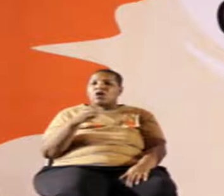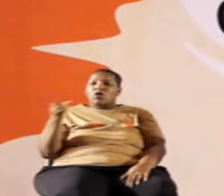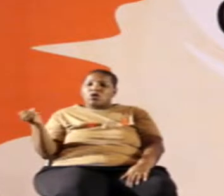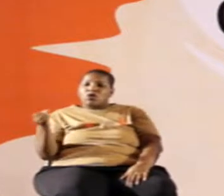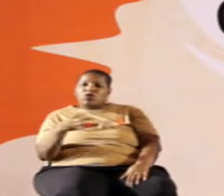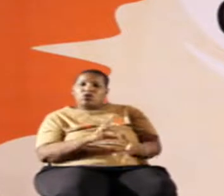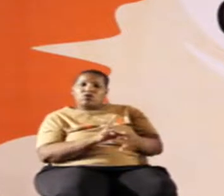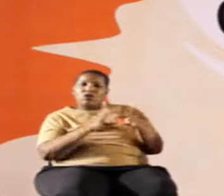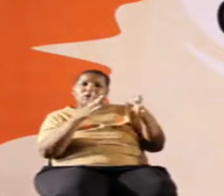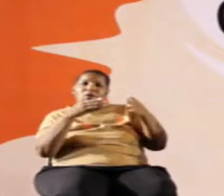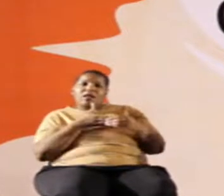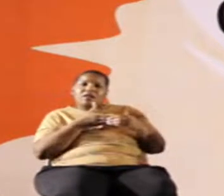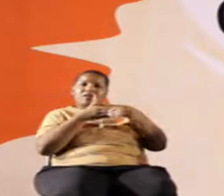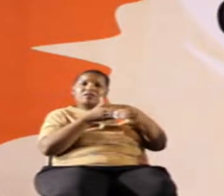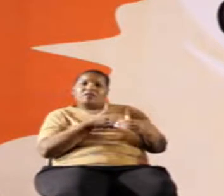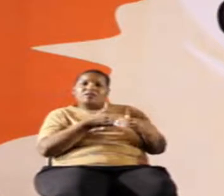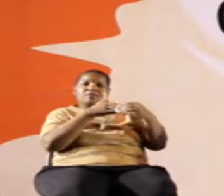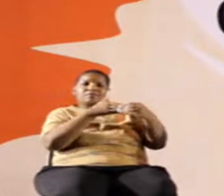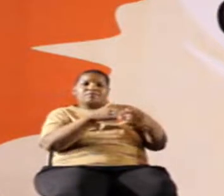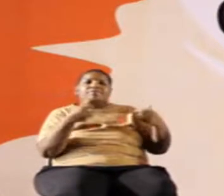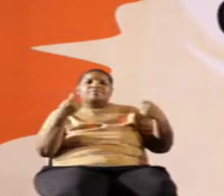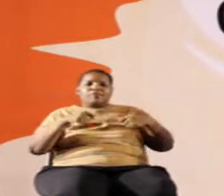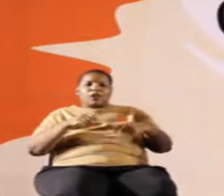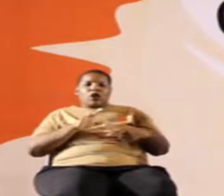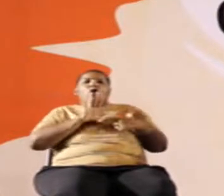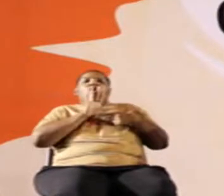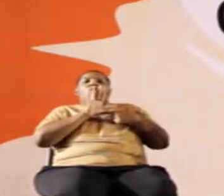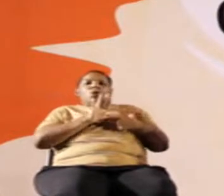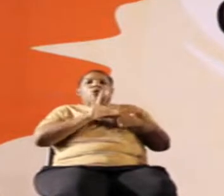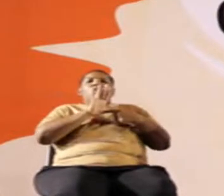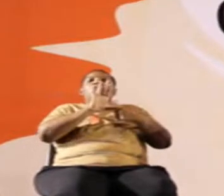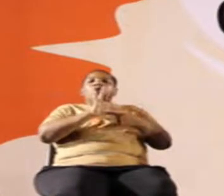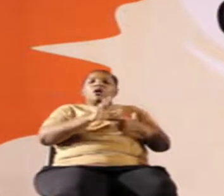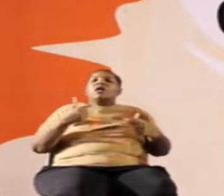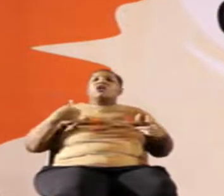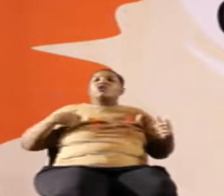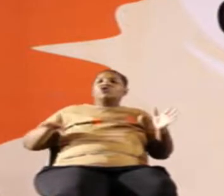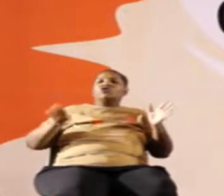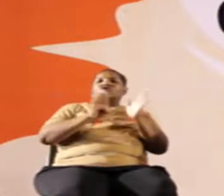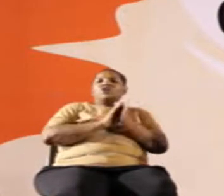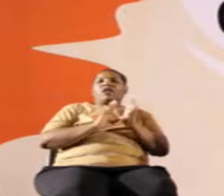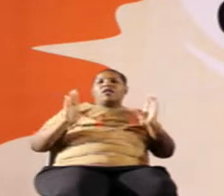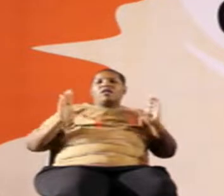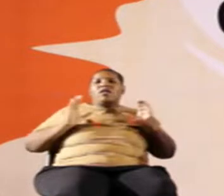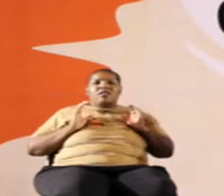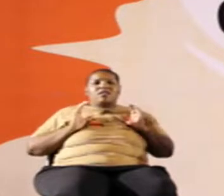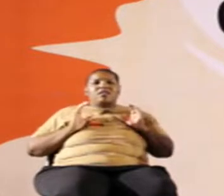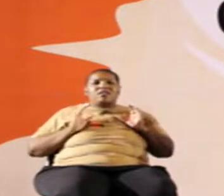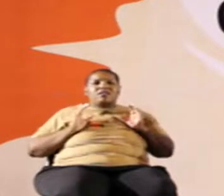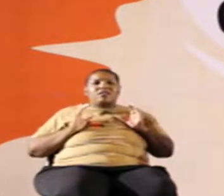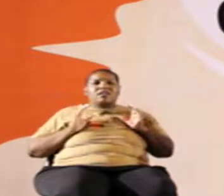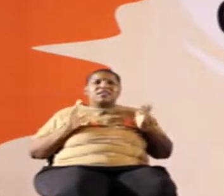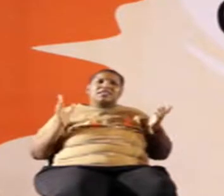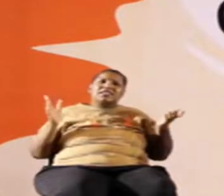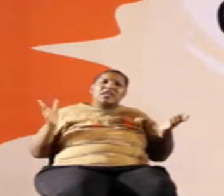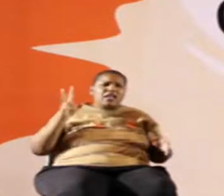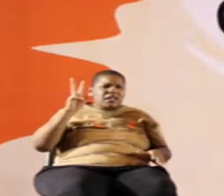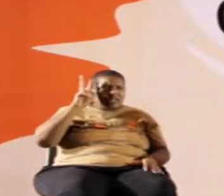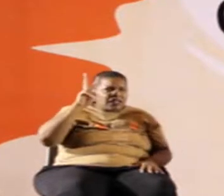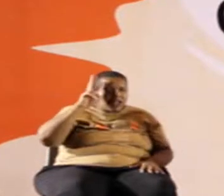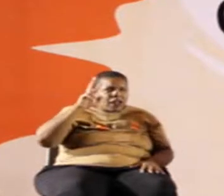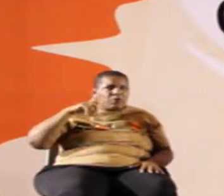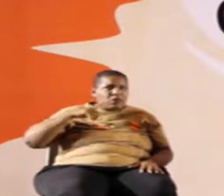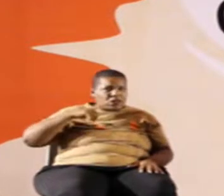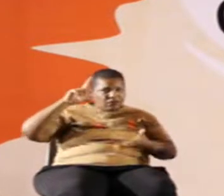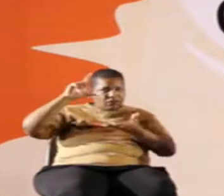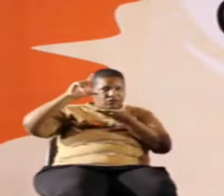neoliberalismo dita regra. Né? Então, é preciso mostrar que eu cheguei lá. Mas, veja, vocês lembram da foto da capa